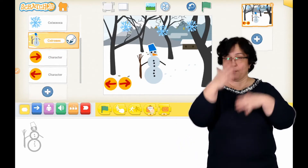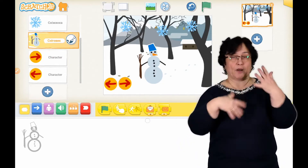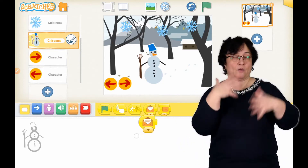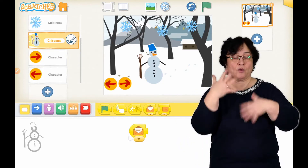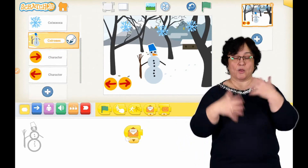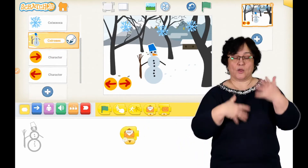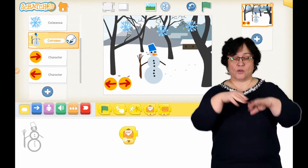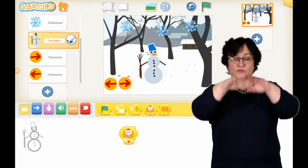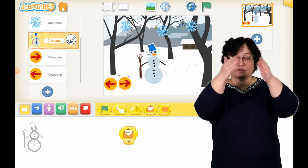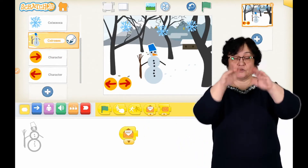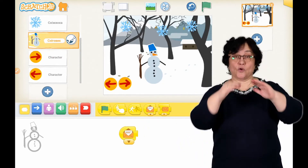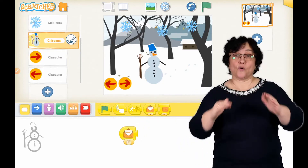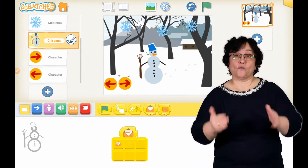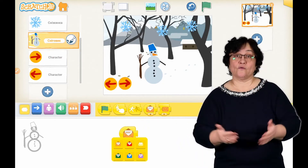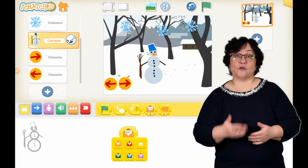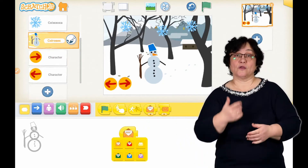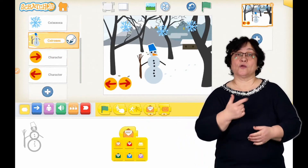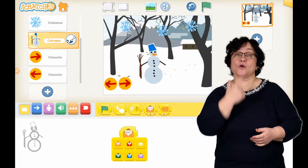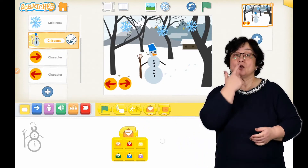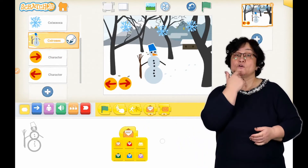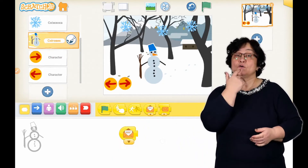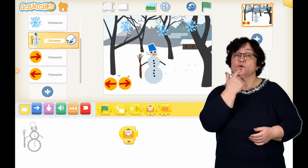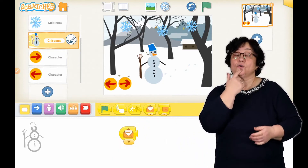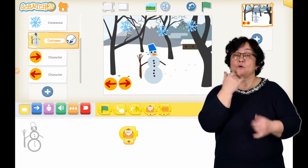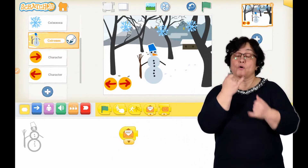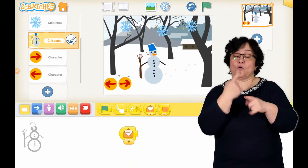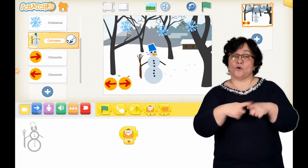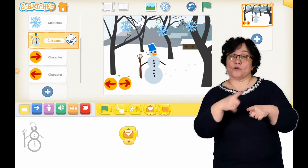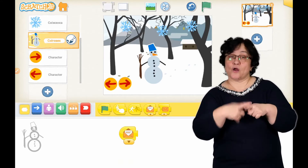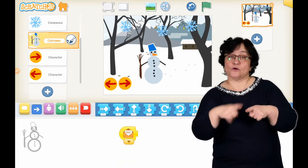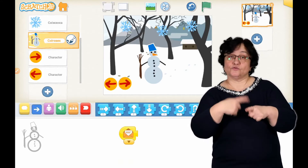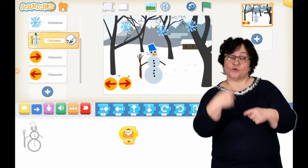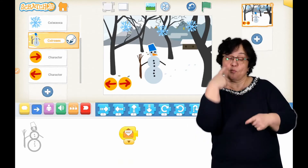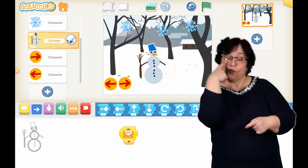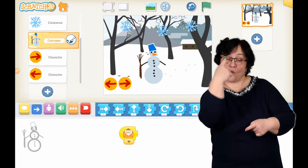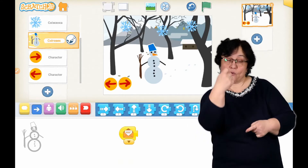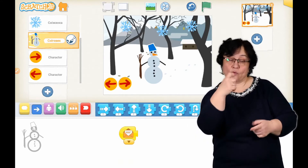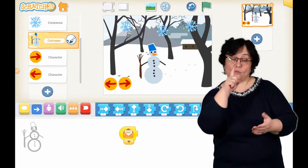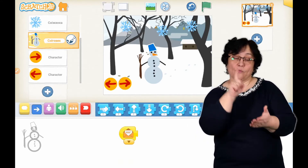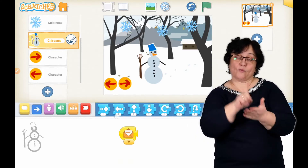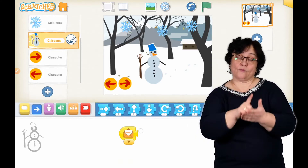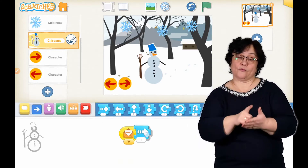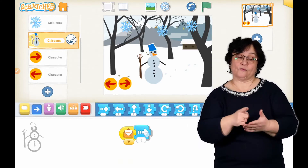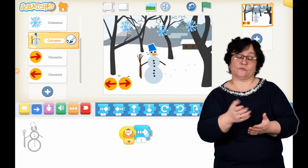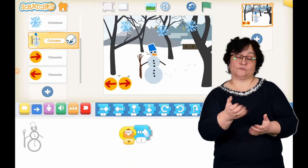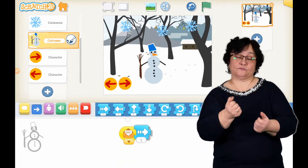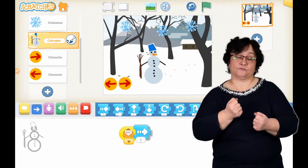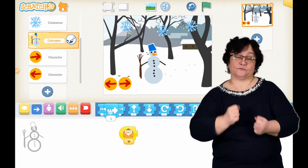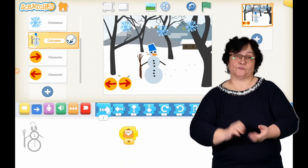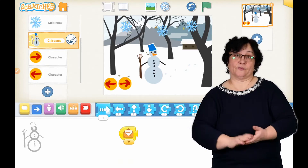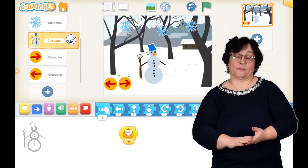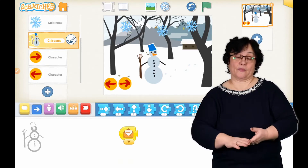Головне не переплутати. Сніговик, який отримує оранжеве повідомлення, має зробити крок